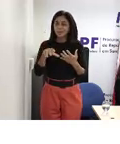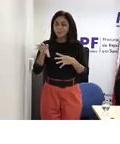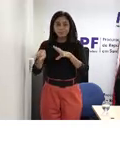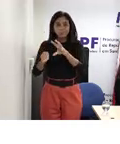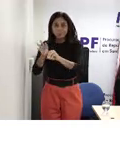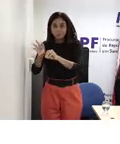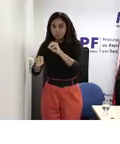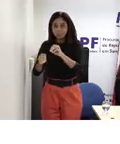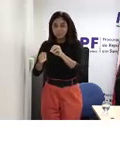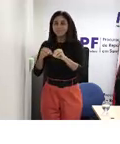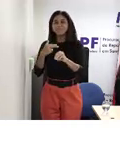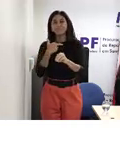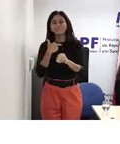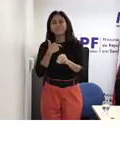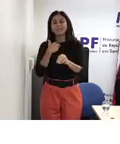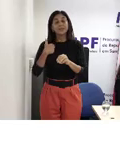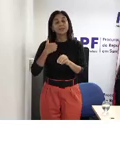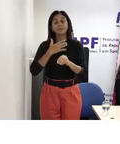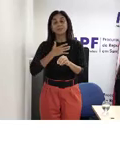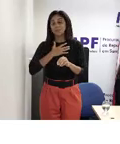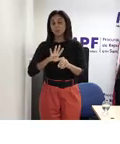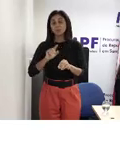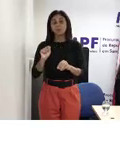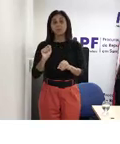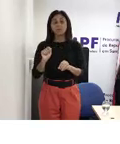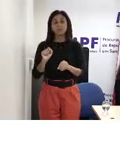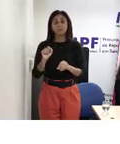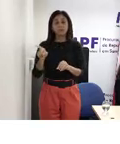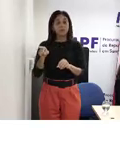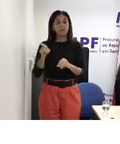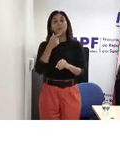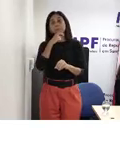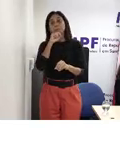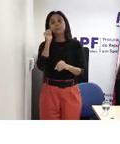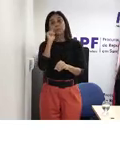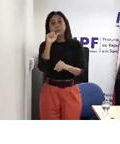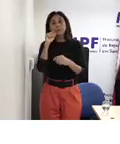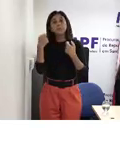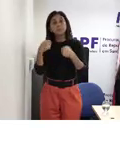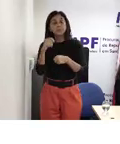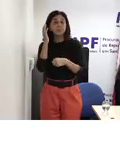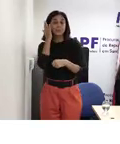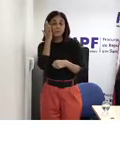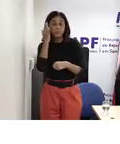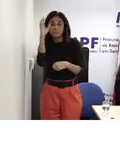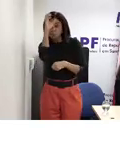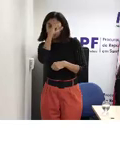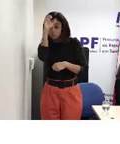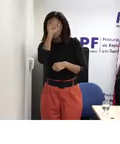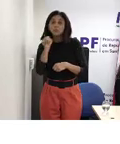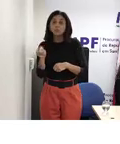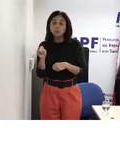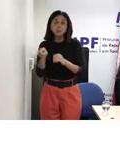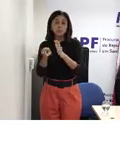devidas por vários fatores questões de ameaça os próprios Paes desconhecimentos Às vezes a a falta da